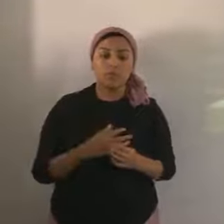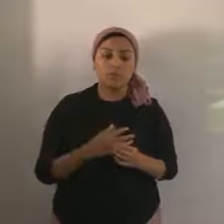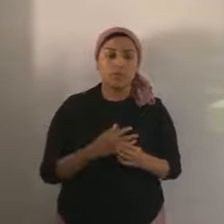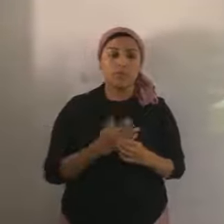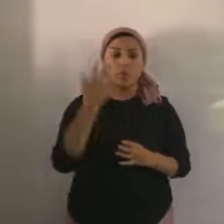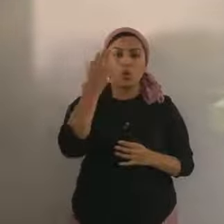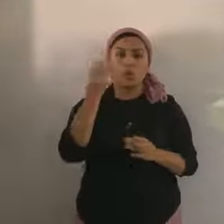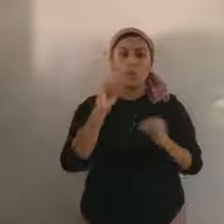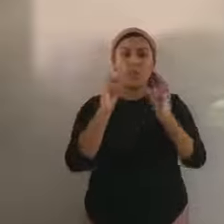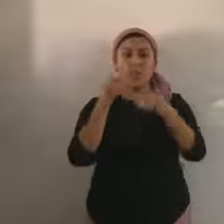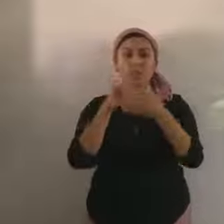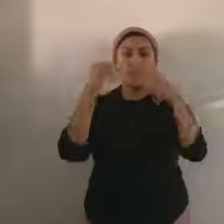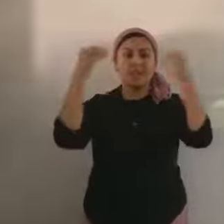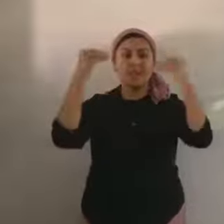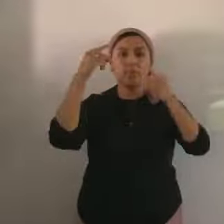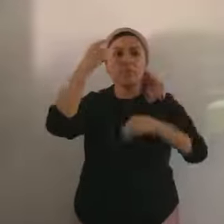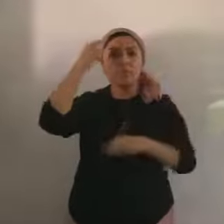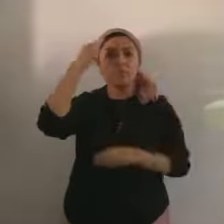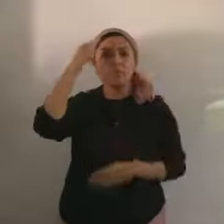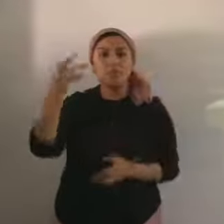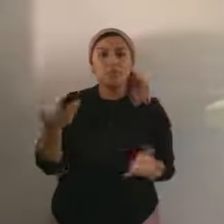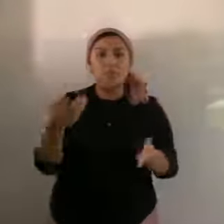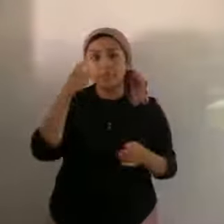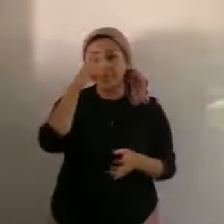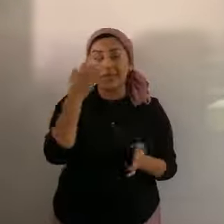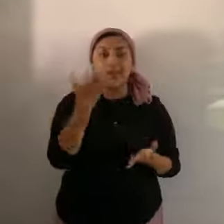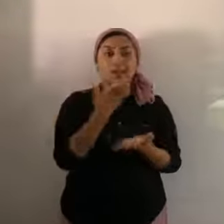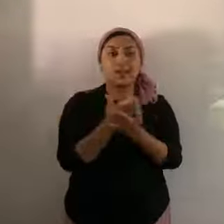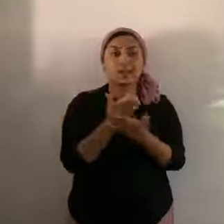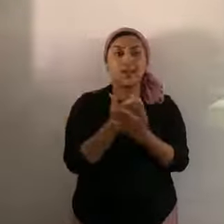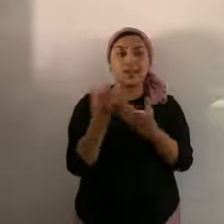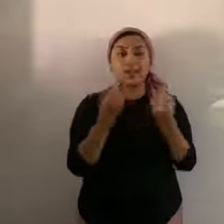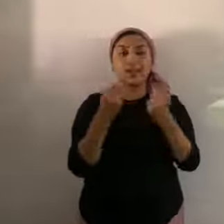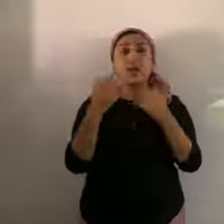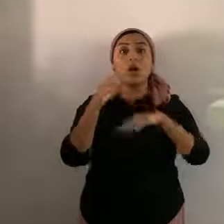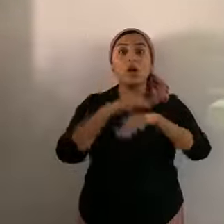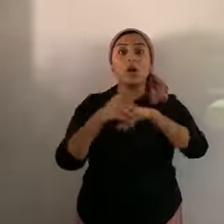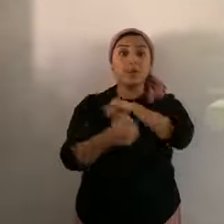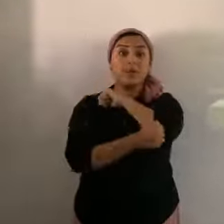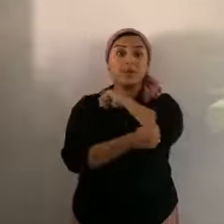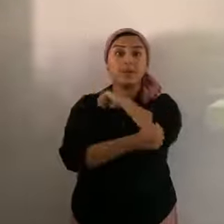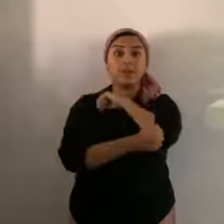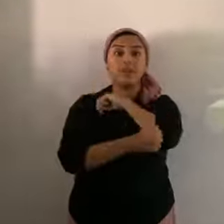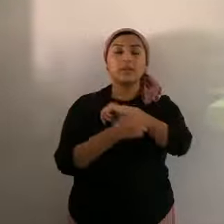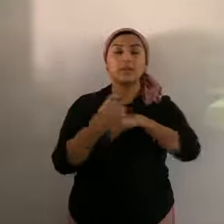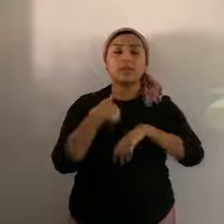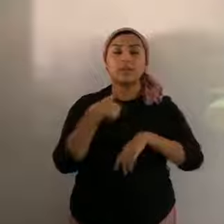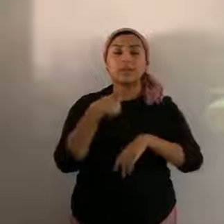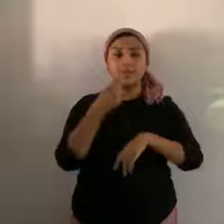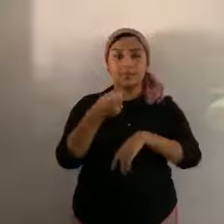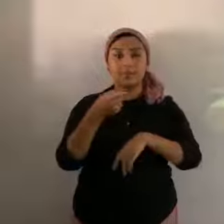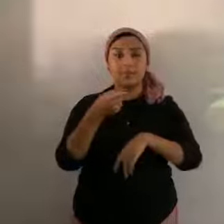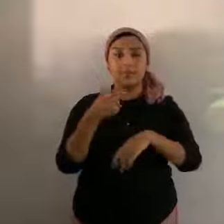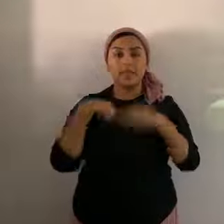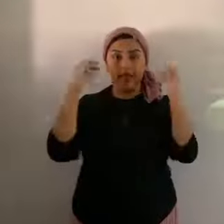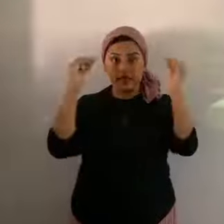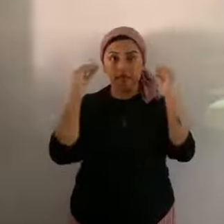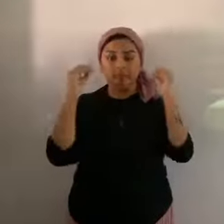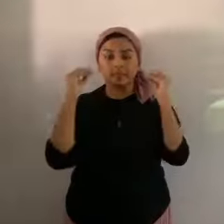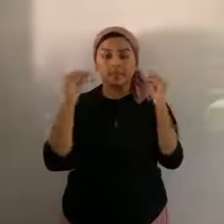¿por qué puso ese mercado ahí? Por razones económicas. En Pesaj yo declaro, así lo he